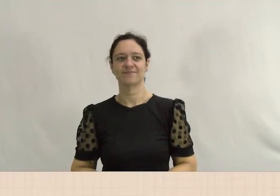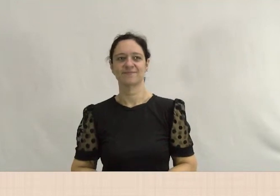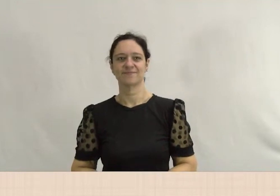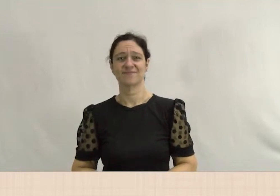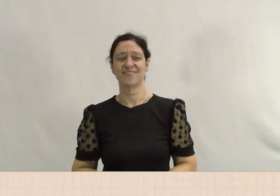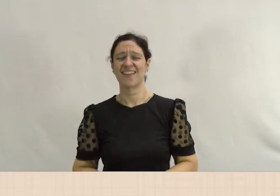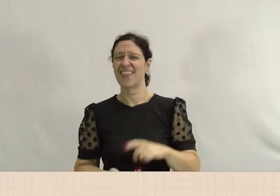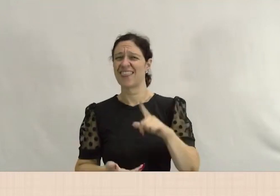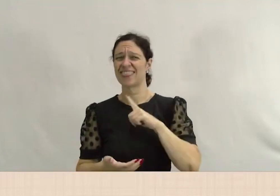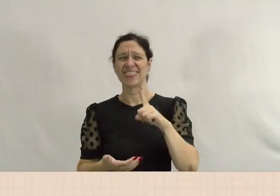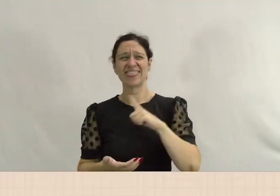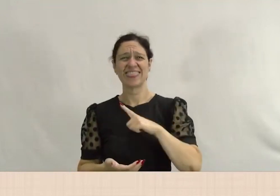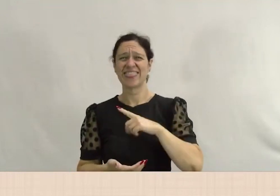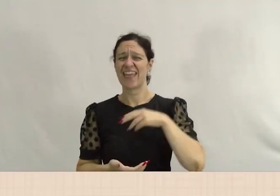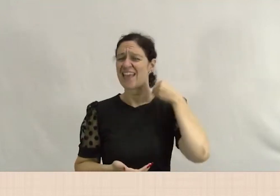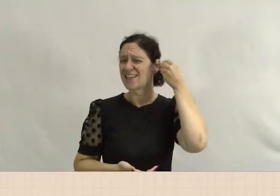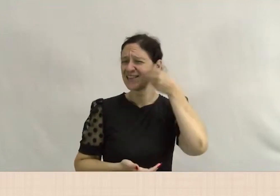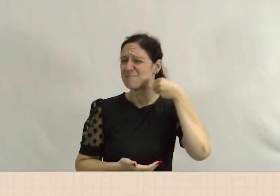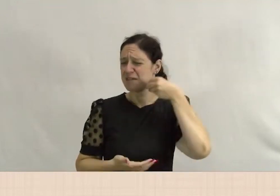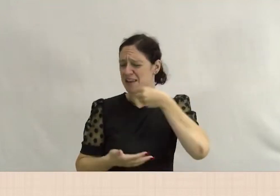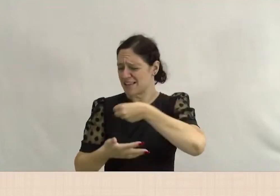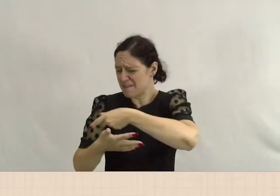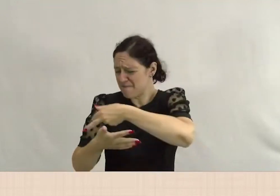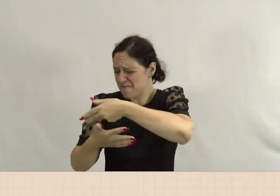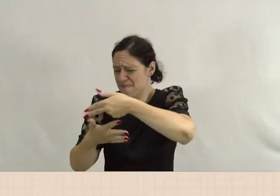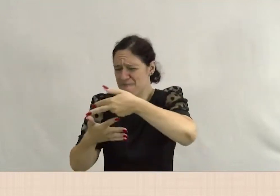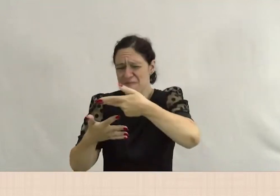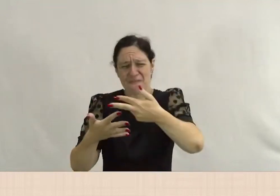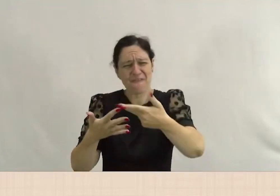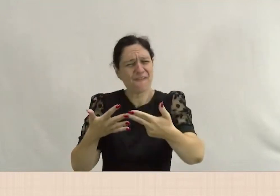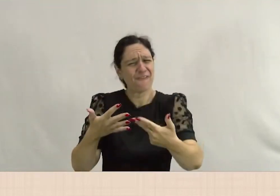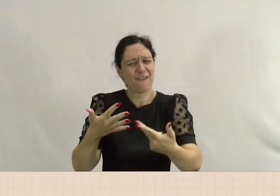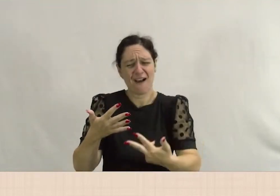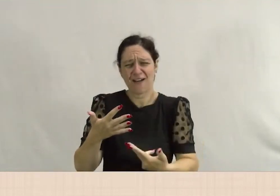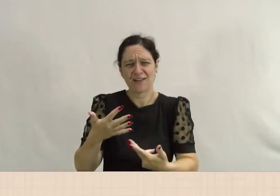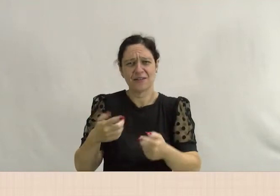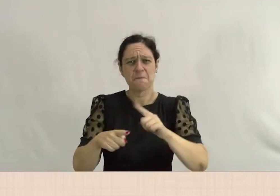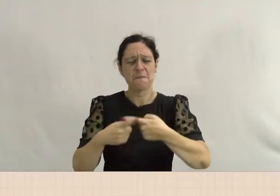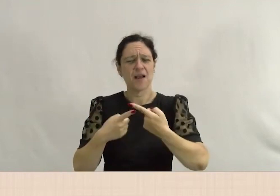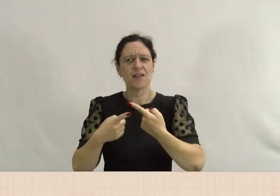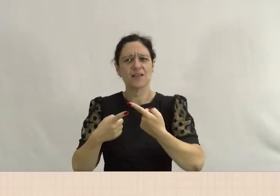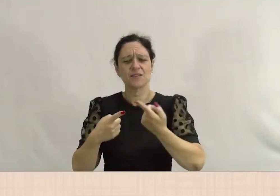São muitas experiências desse tipo. Mas onde eu quero chegar?